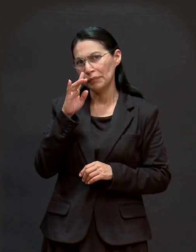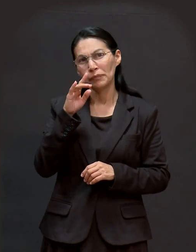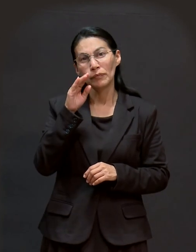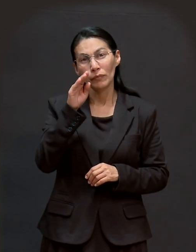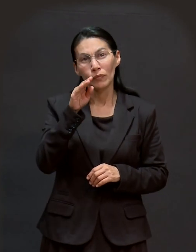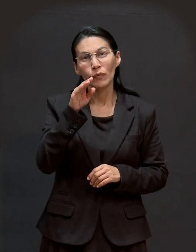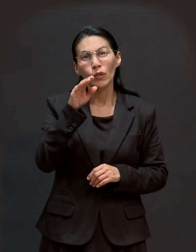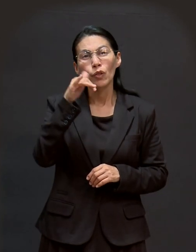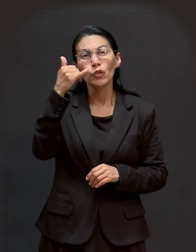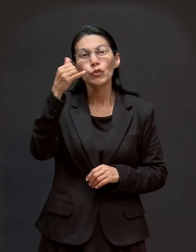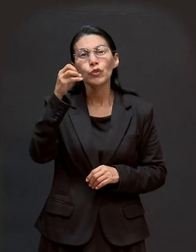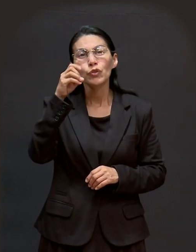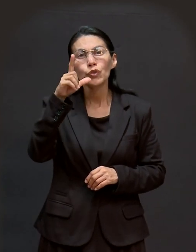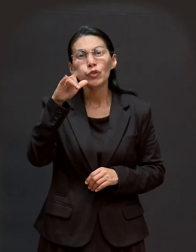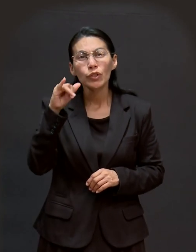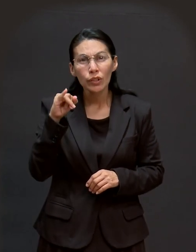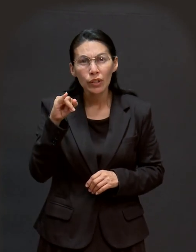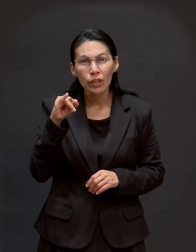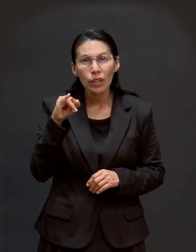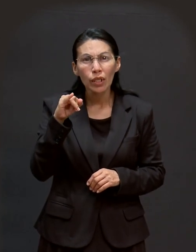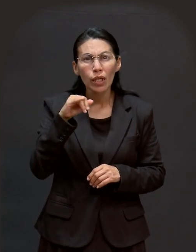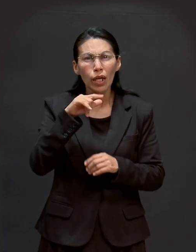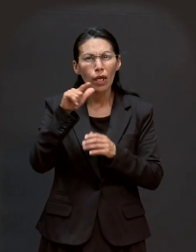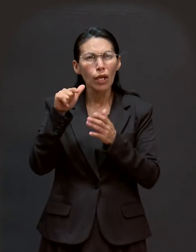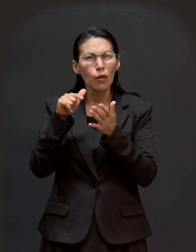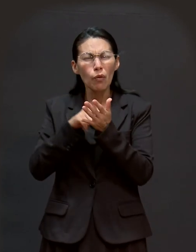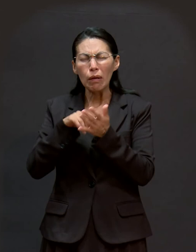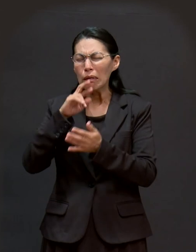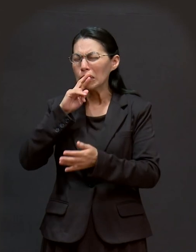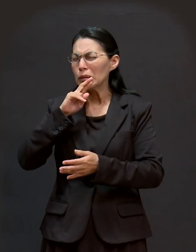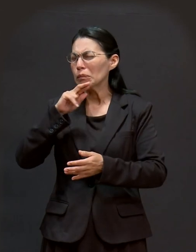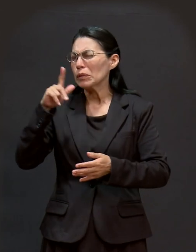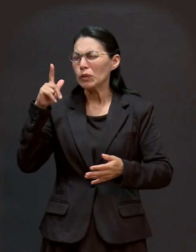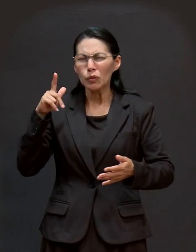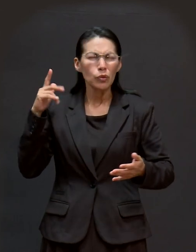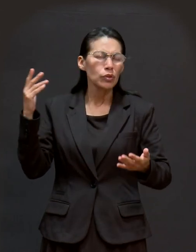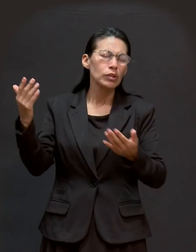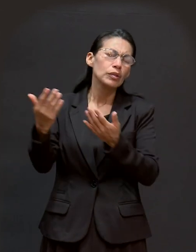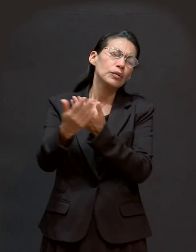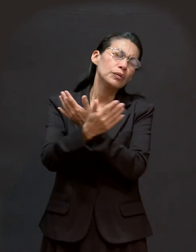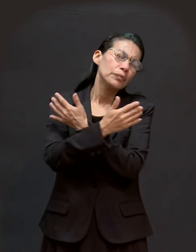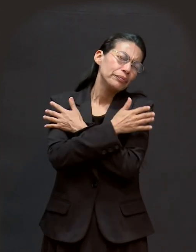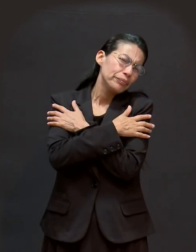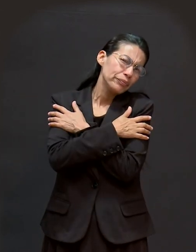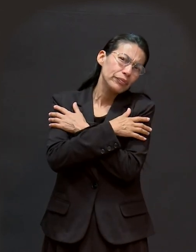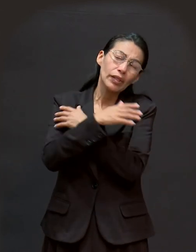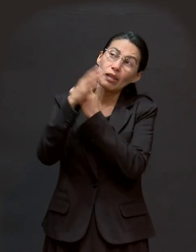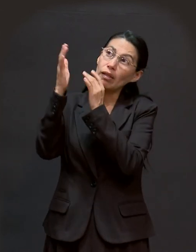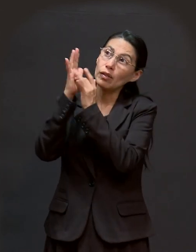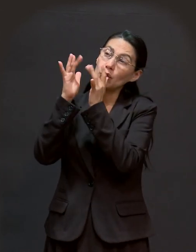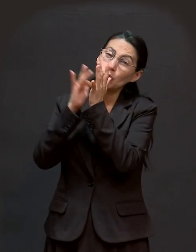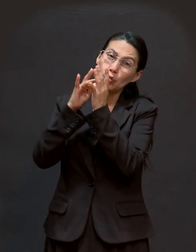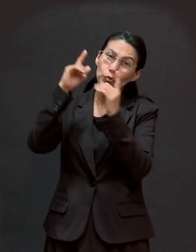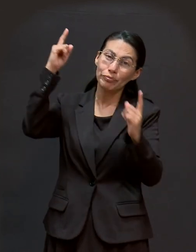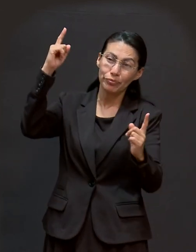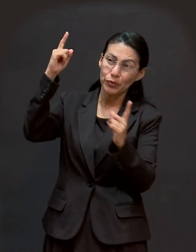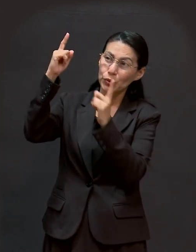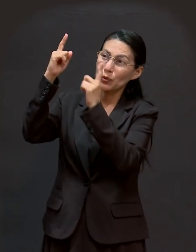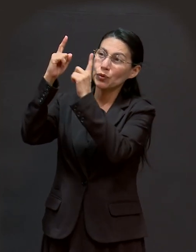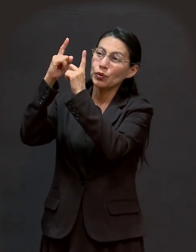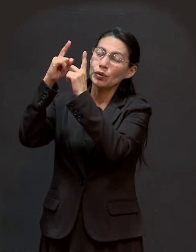no hay mejor lugar que venir a los brazos de jesus sabes